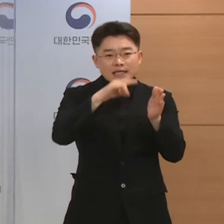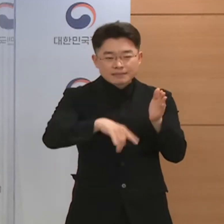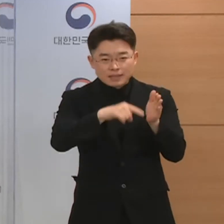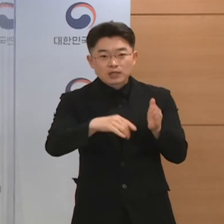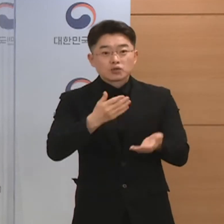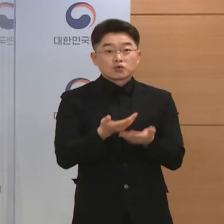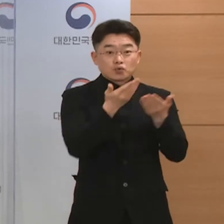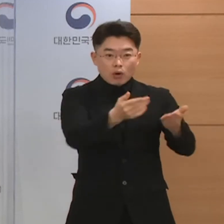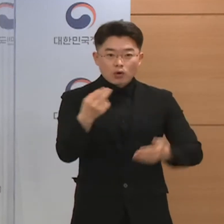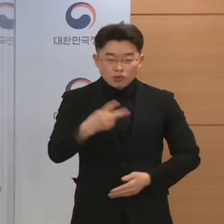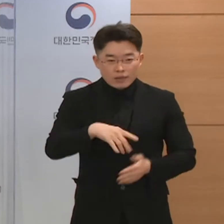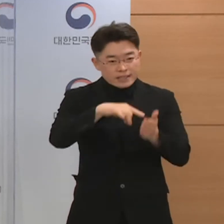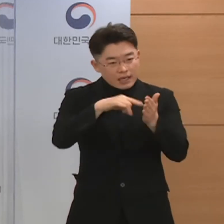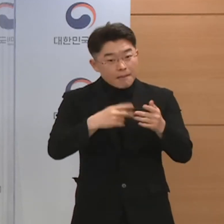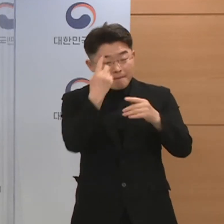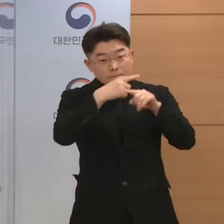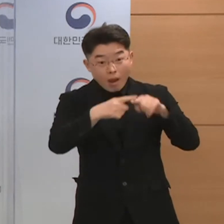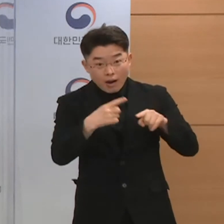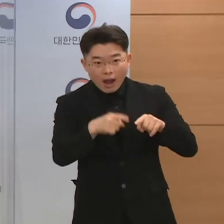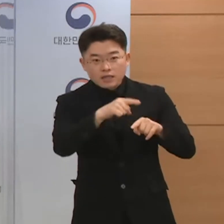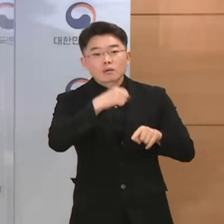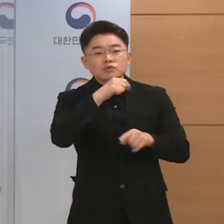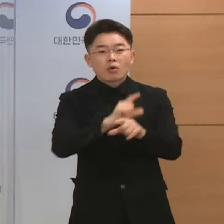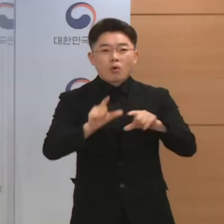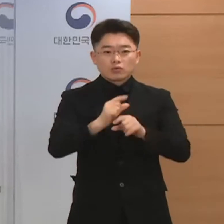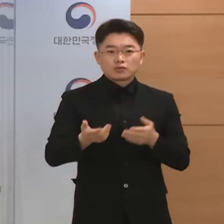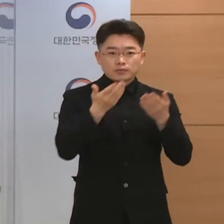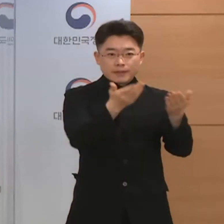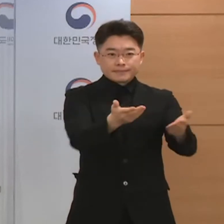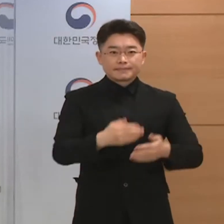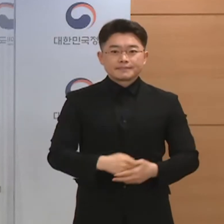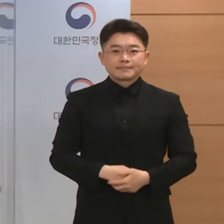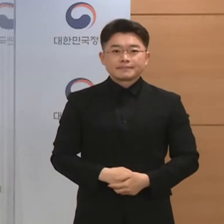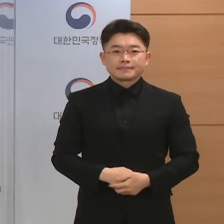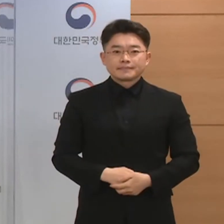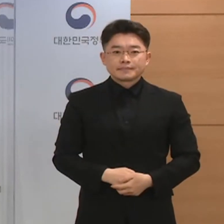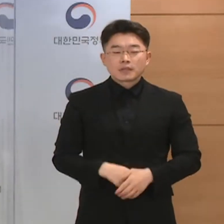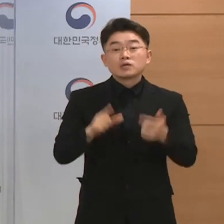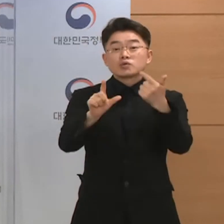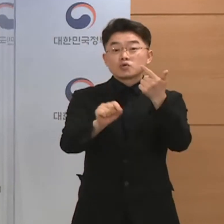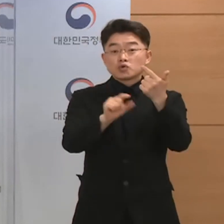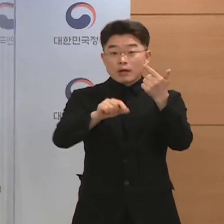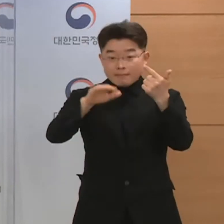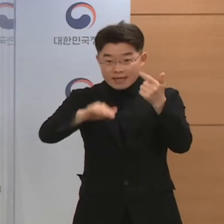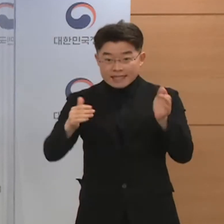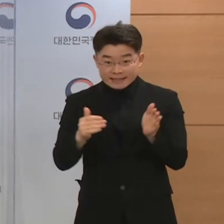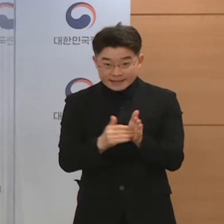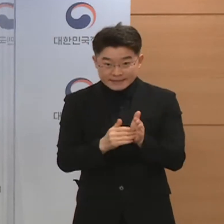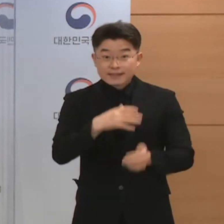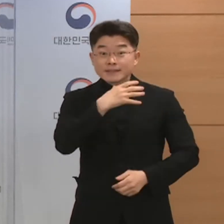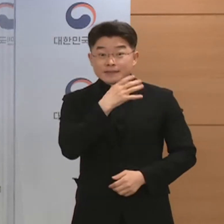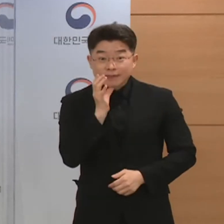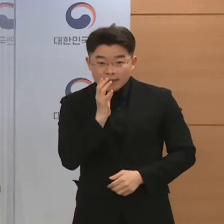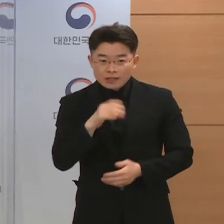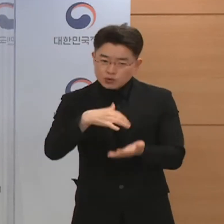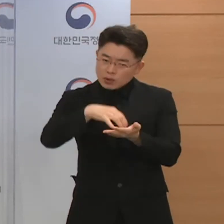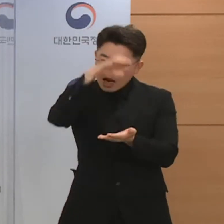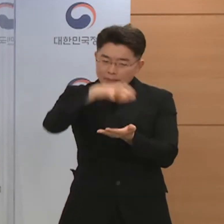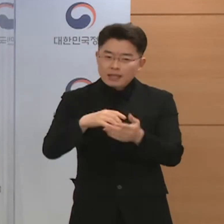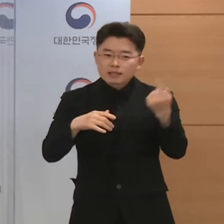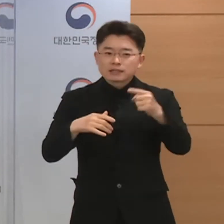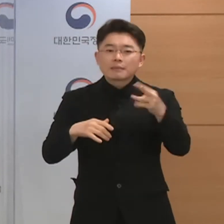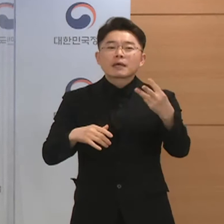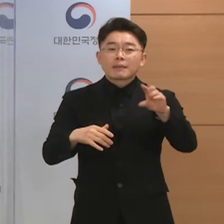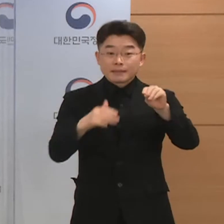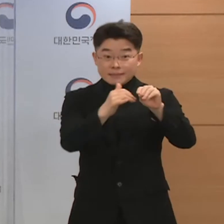재난관리평가에 가산점을 부여하는 방안도 검토 중입니다. 6월 말까지 고령층을 포함한 1,300만 명